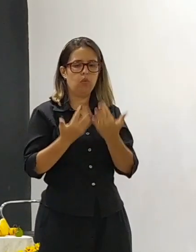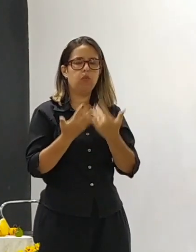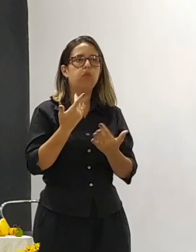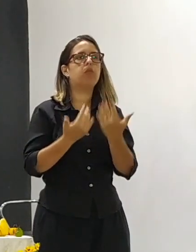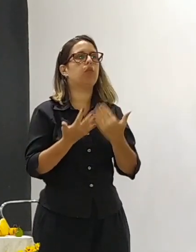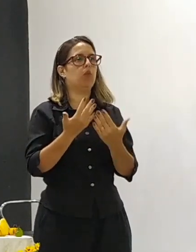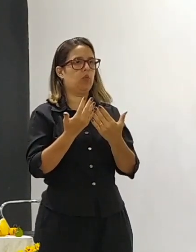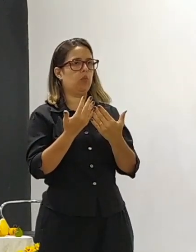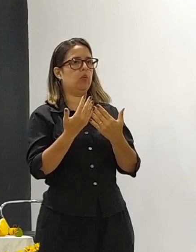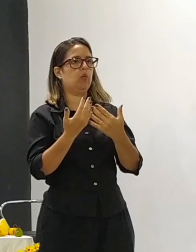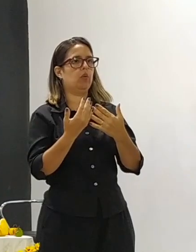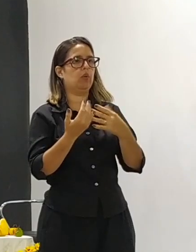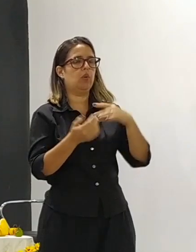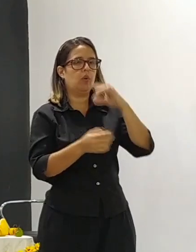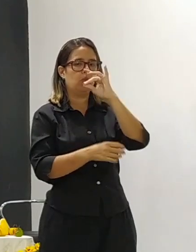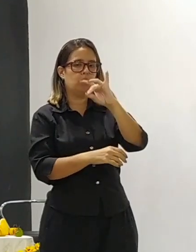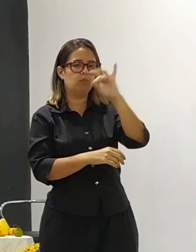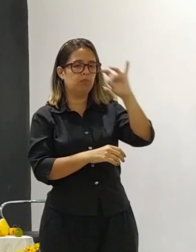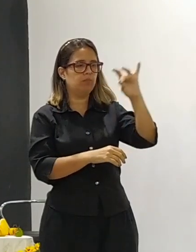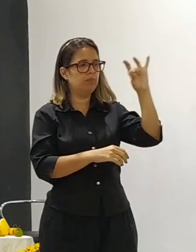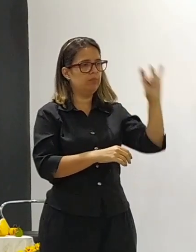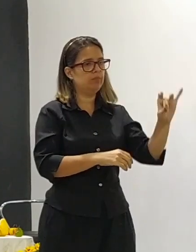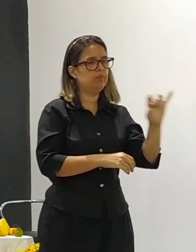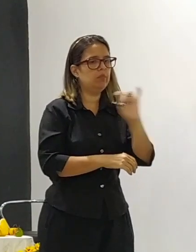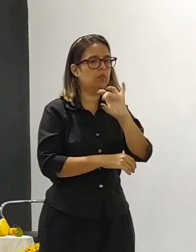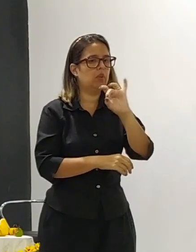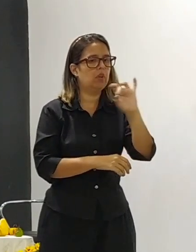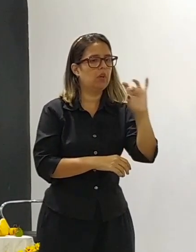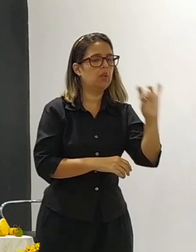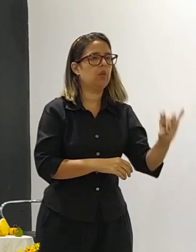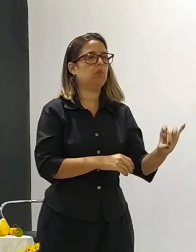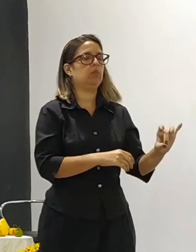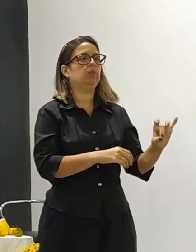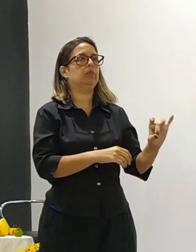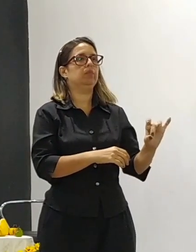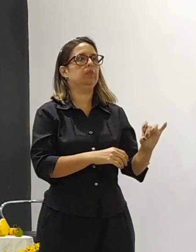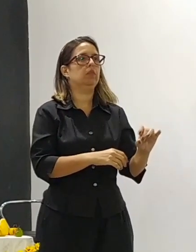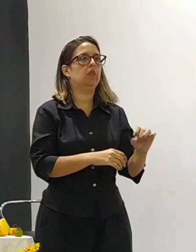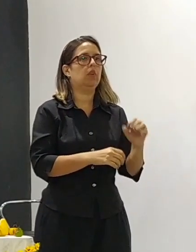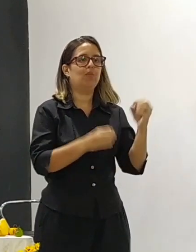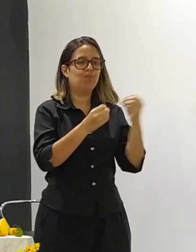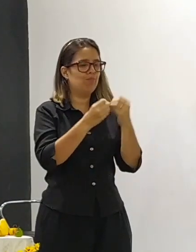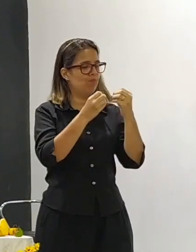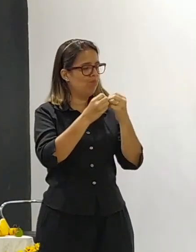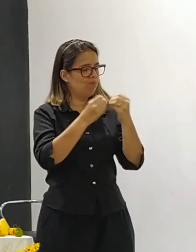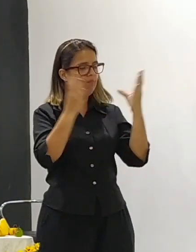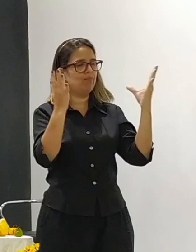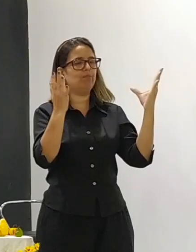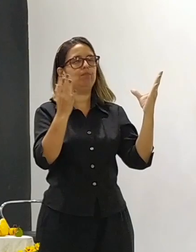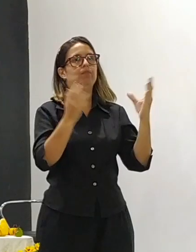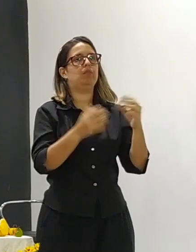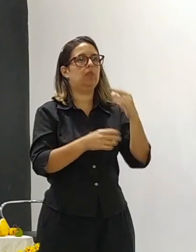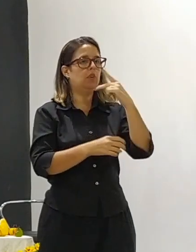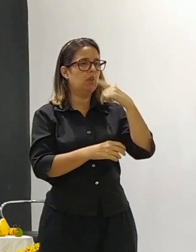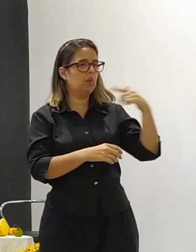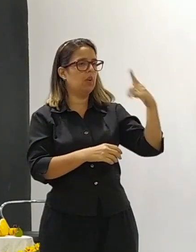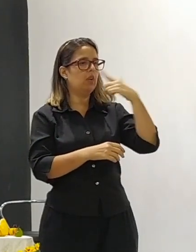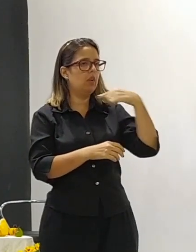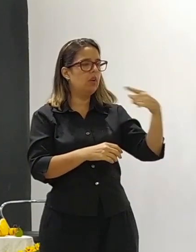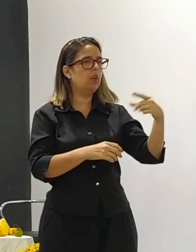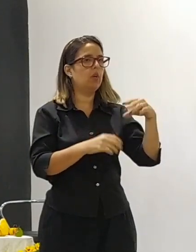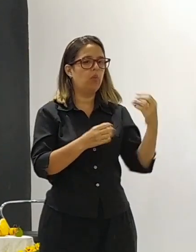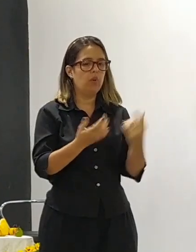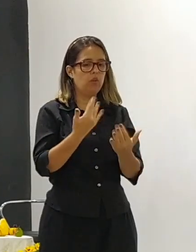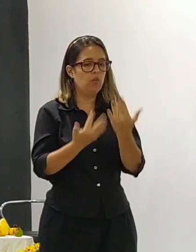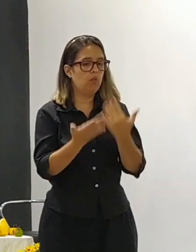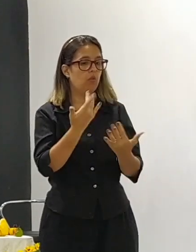quais pousaram sobre cada um deles. Houve uma manifestação sobrenatural, e aquelas línguas de fogo